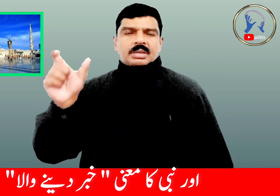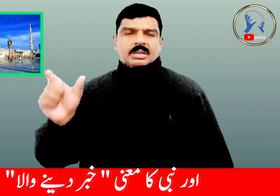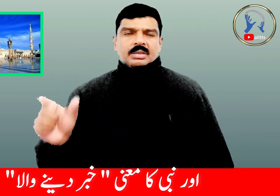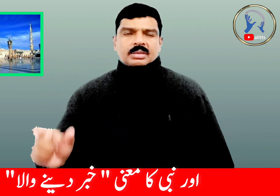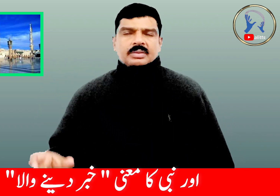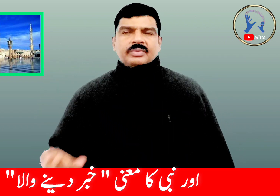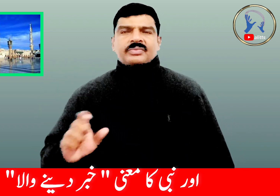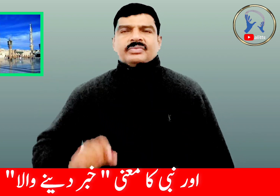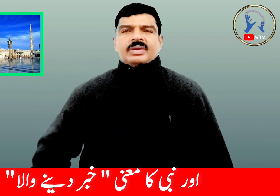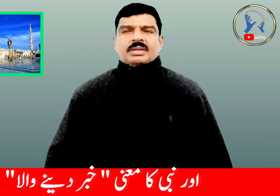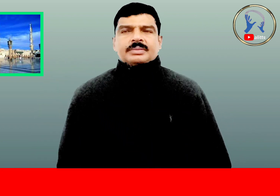دینے والا۔